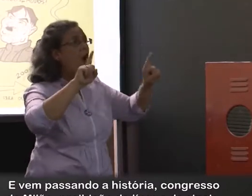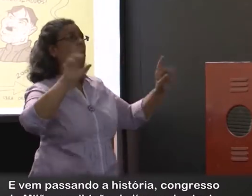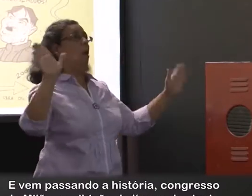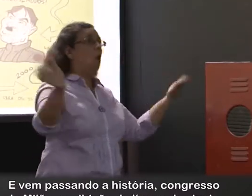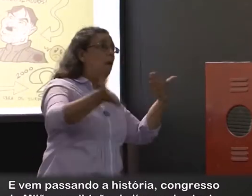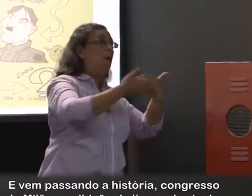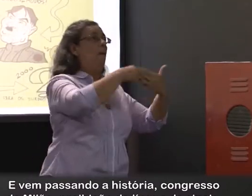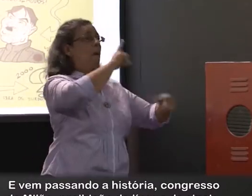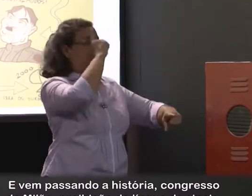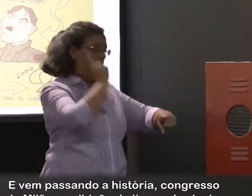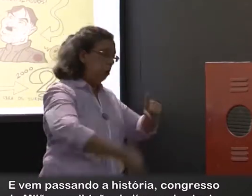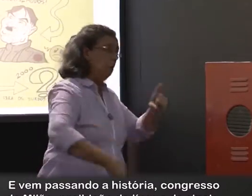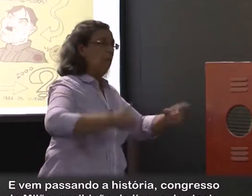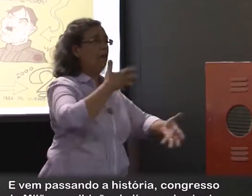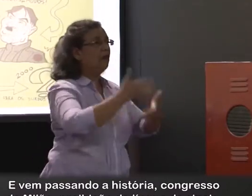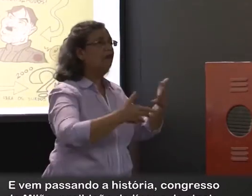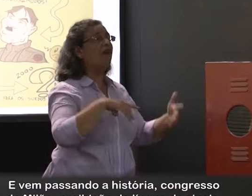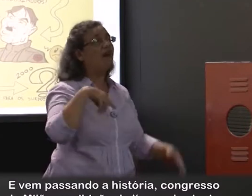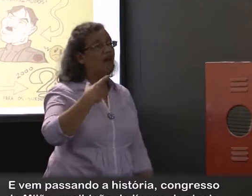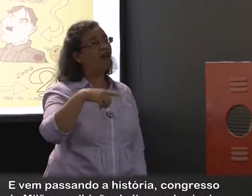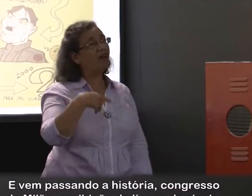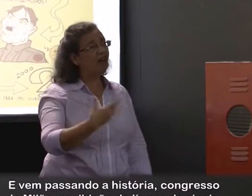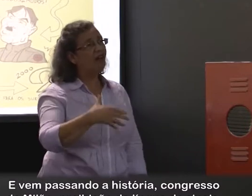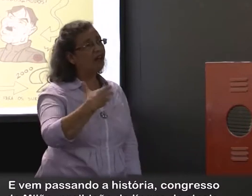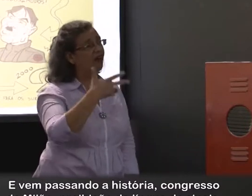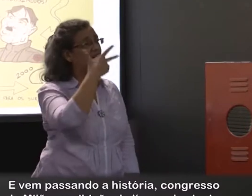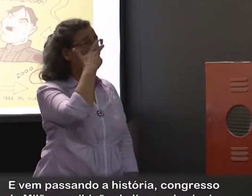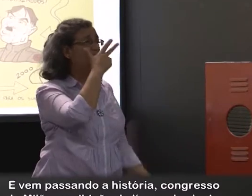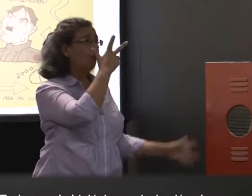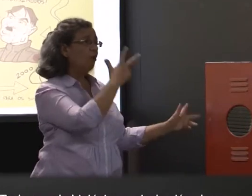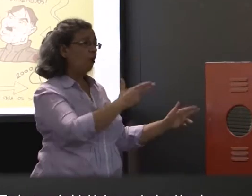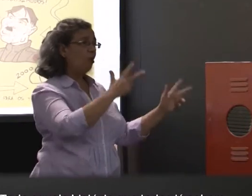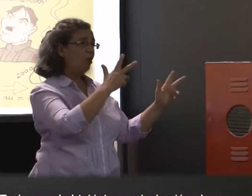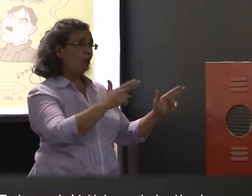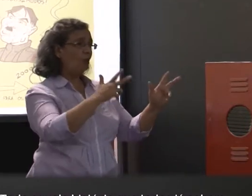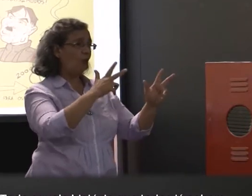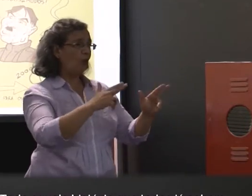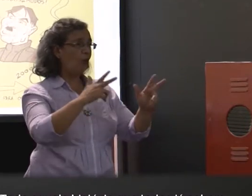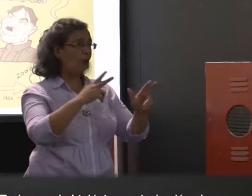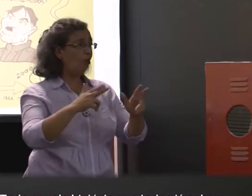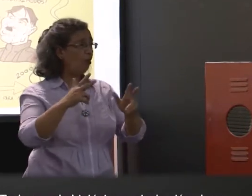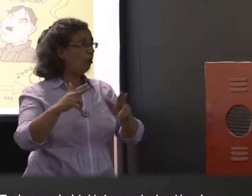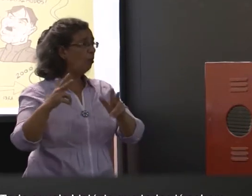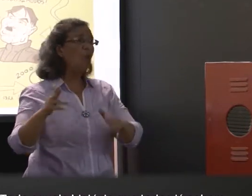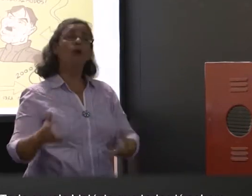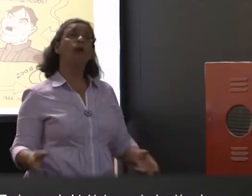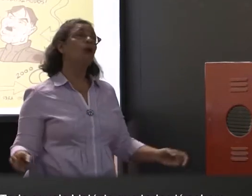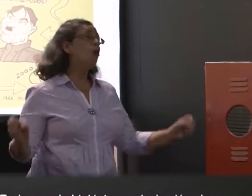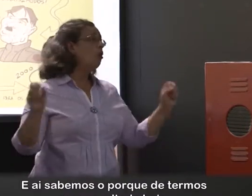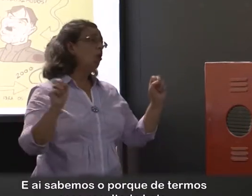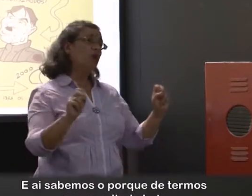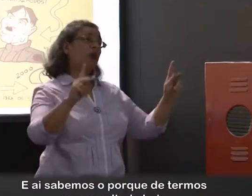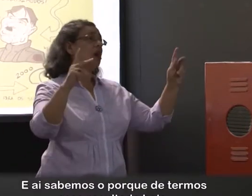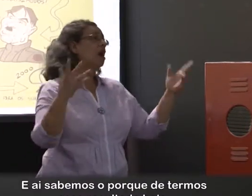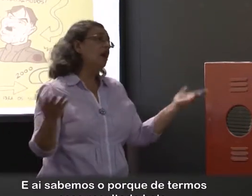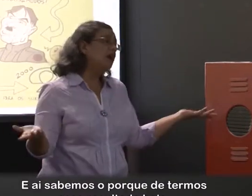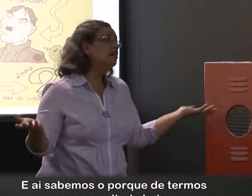aconteceu, Congresso de Milão, foi proibida a língua de sinais. Então, toda aquela história que todo mundo já conhece, já sabe, e aí a gente já